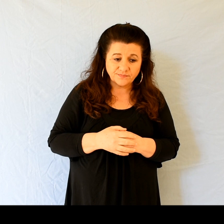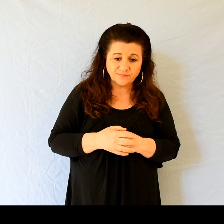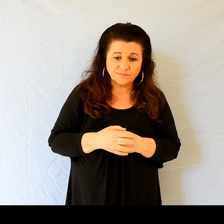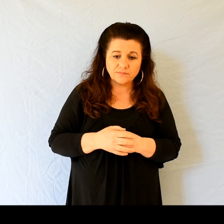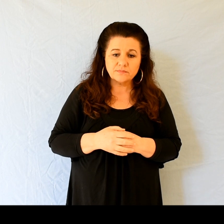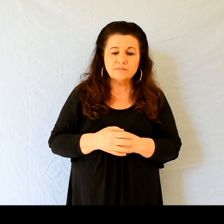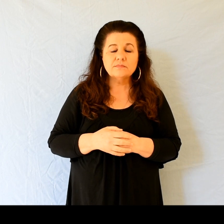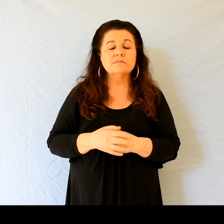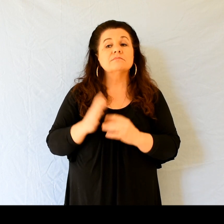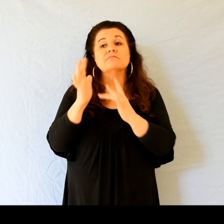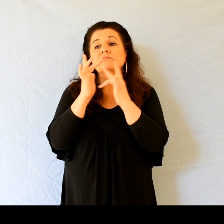Jésus parlait encore avec